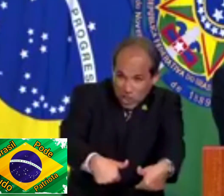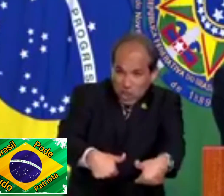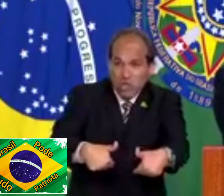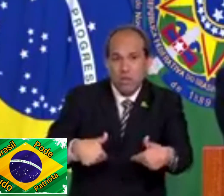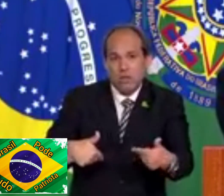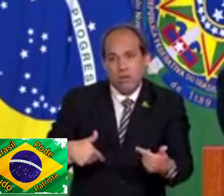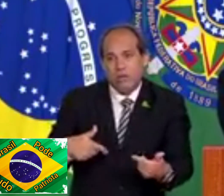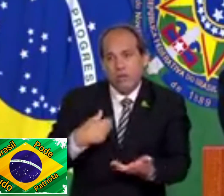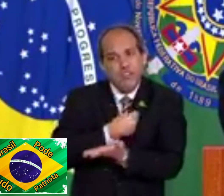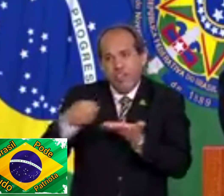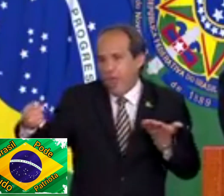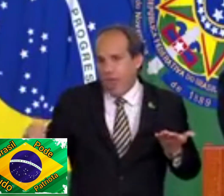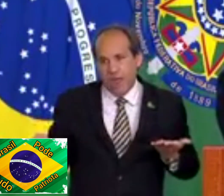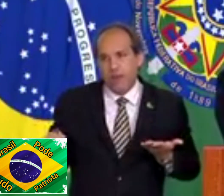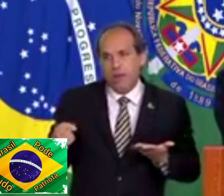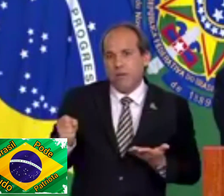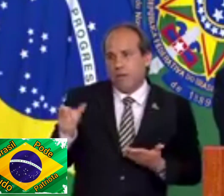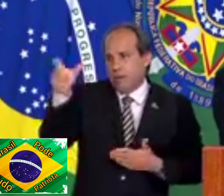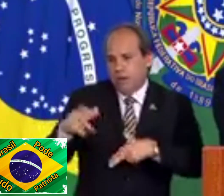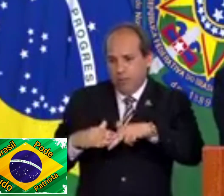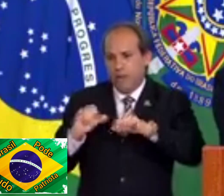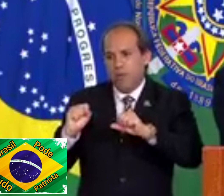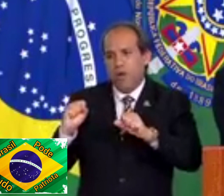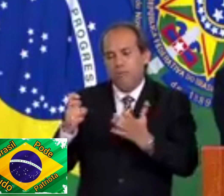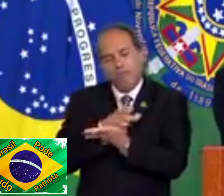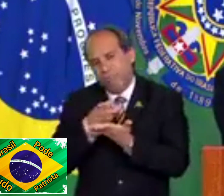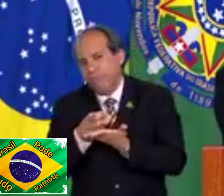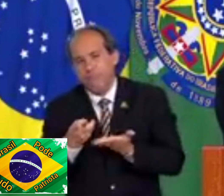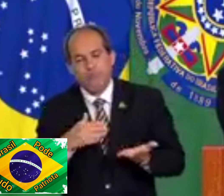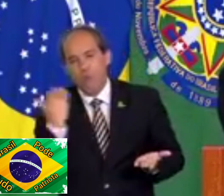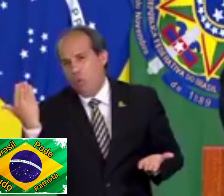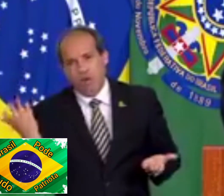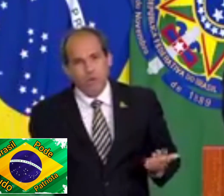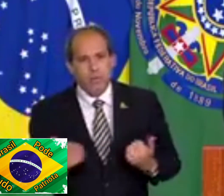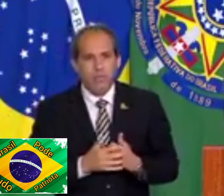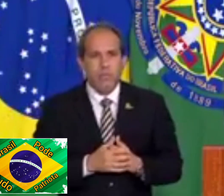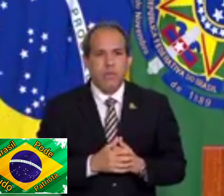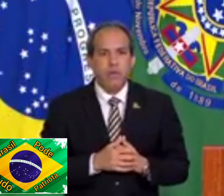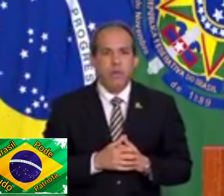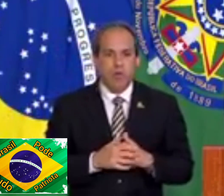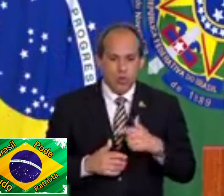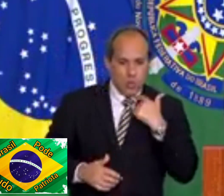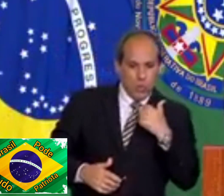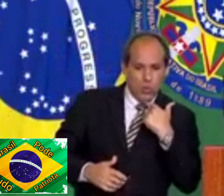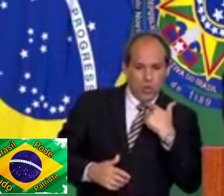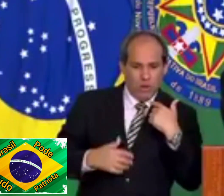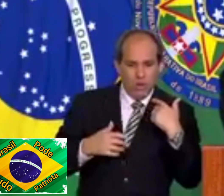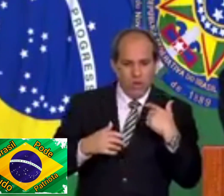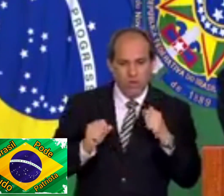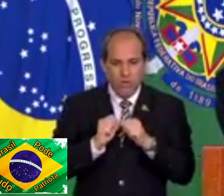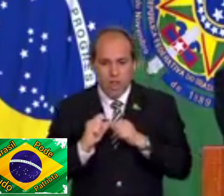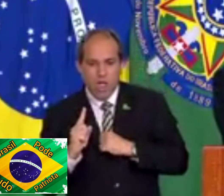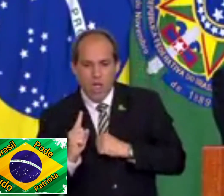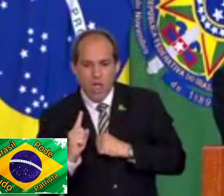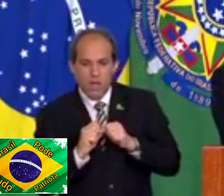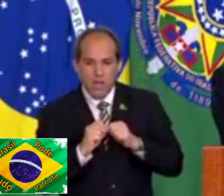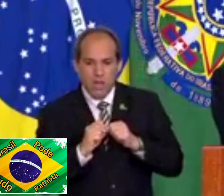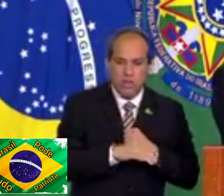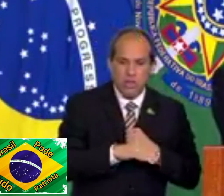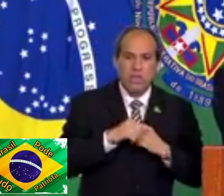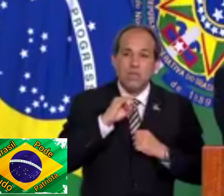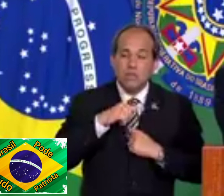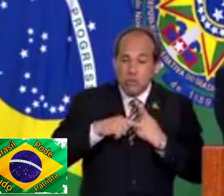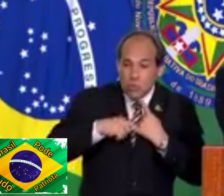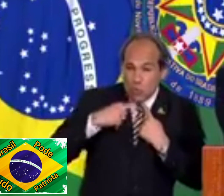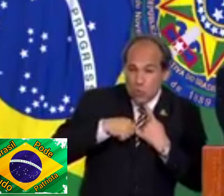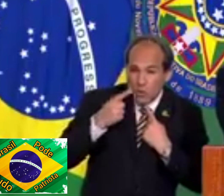o paciente pode ir embora. A indecisão, obviamente, tiraria a minha vida. A decisão